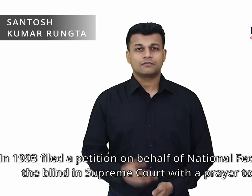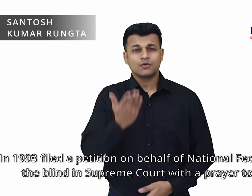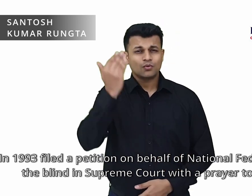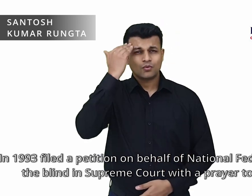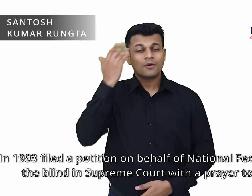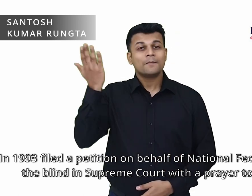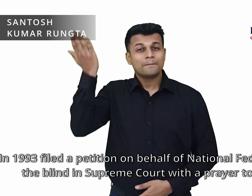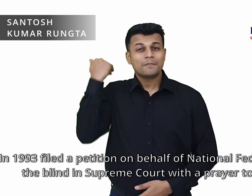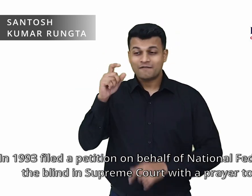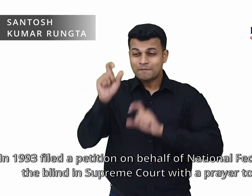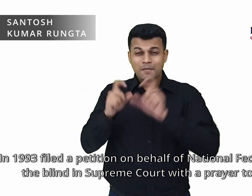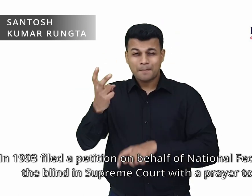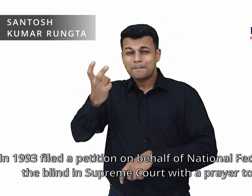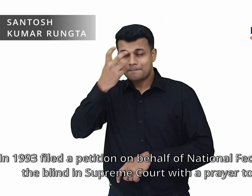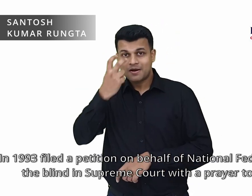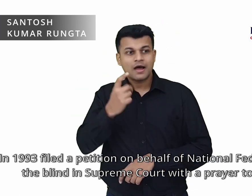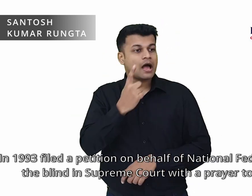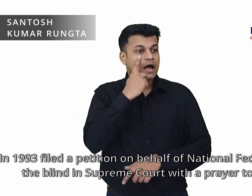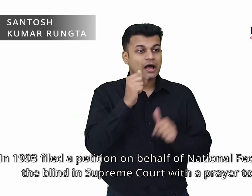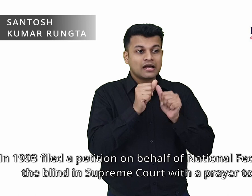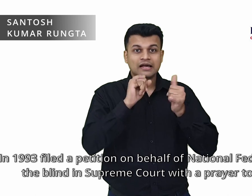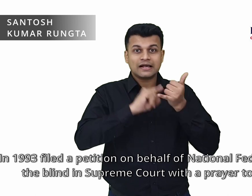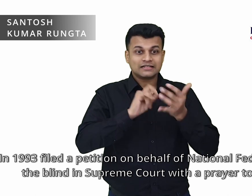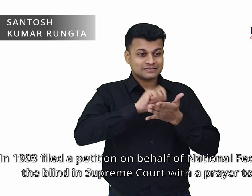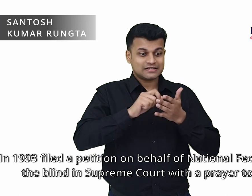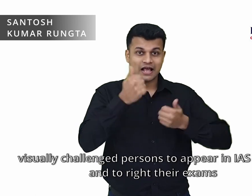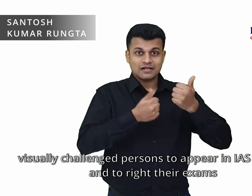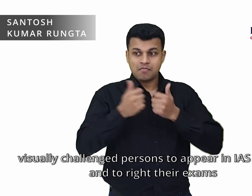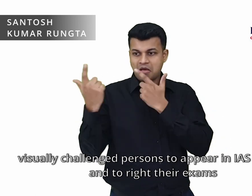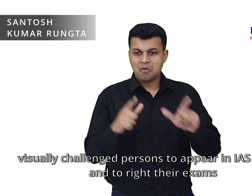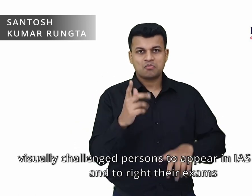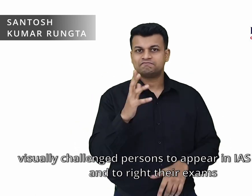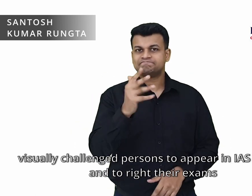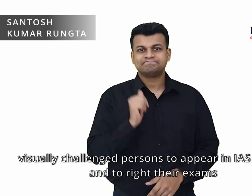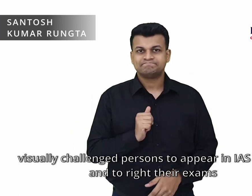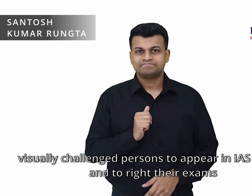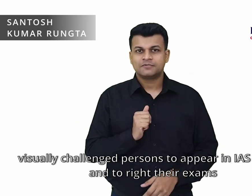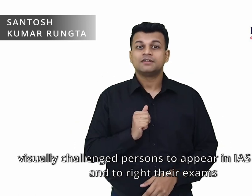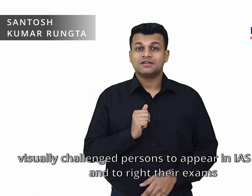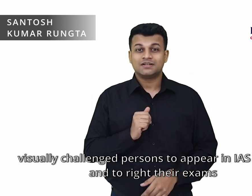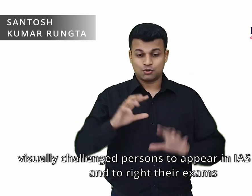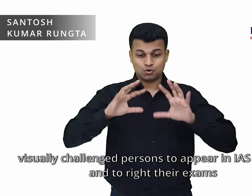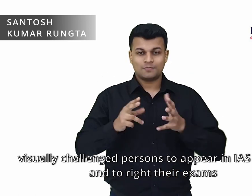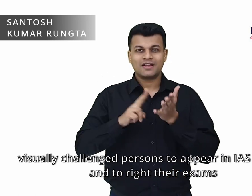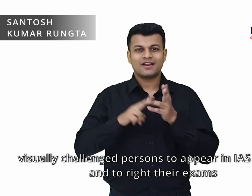व्यक्तियों को आईएएस परीक्षा में बैठने की अनुमति देने और ब्रेल में या मुंशी की मदद से अपनी परीक्षा को सही करने के